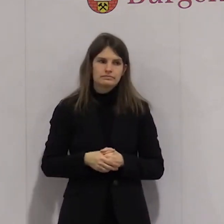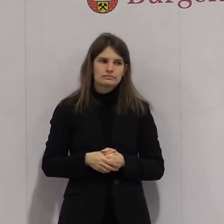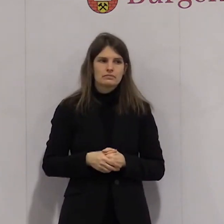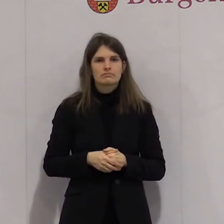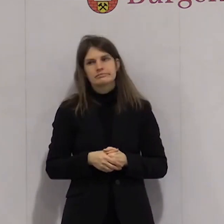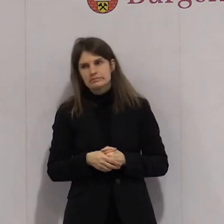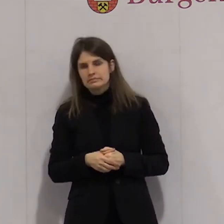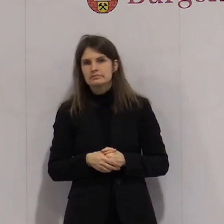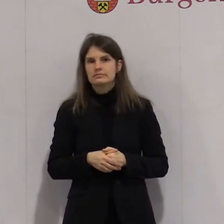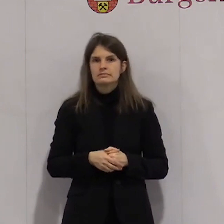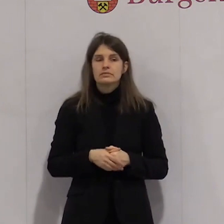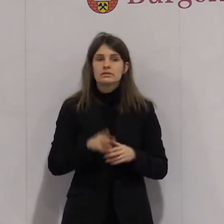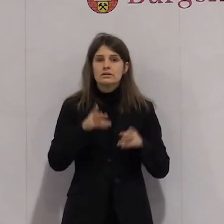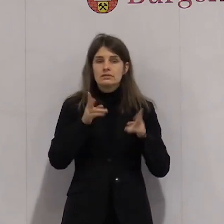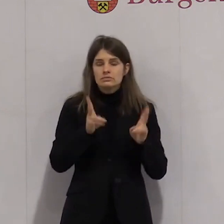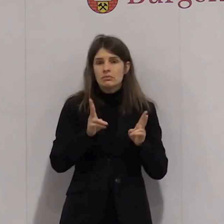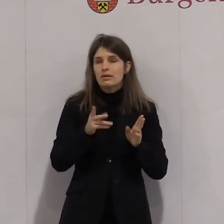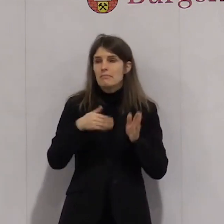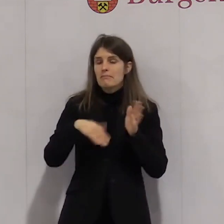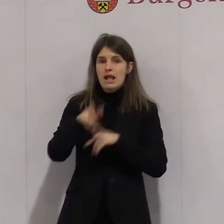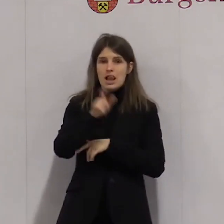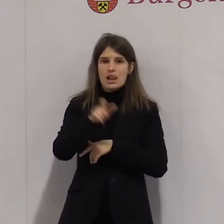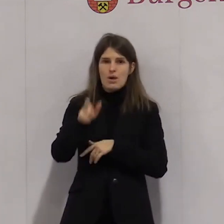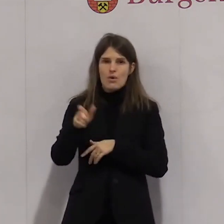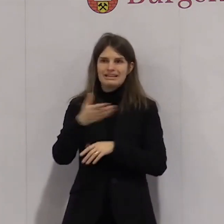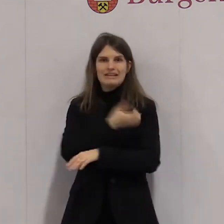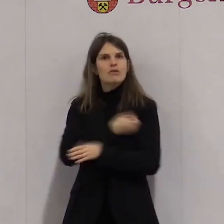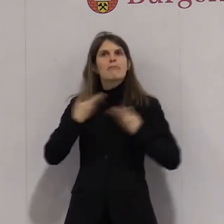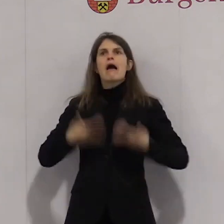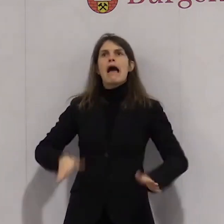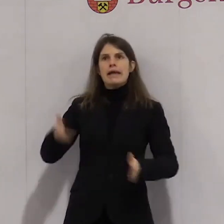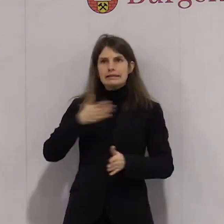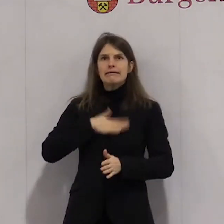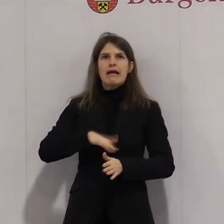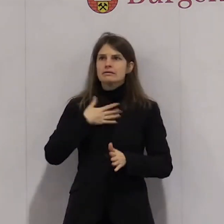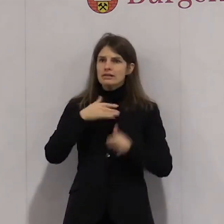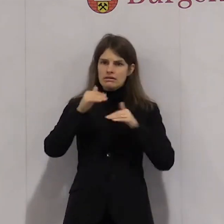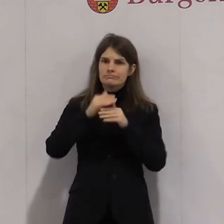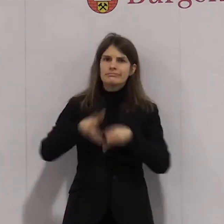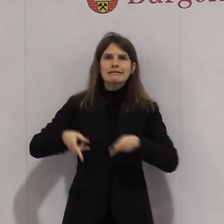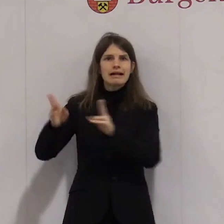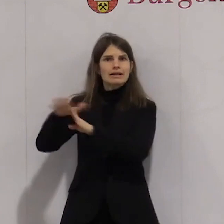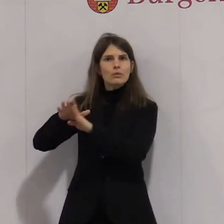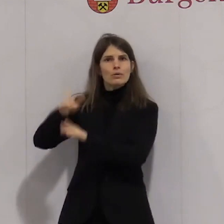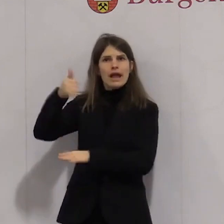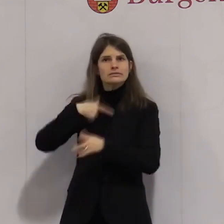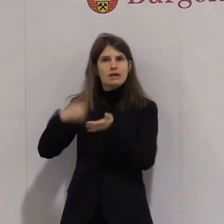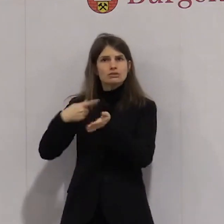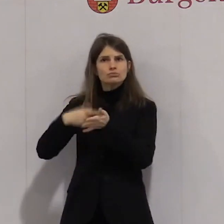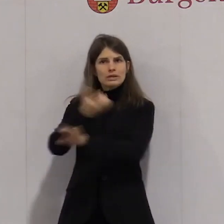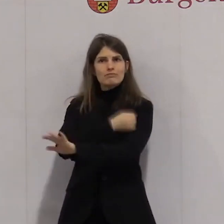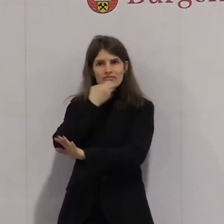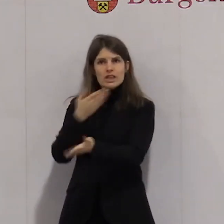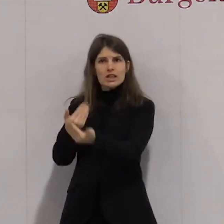personen die bereit sind die sich auch unser kategorie eins befinden und eigentlich ein anspruch auf impfung haben